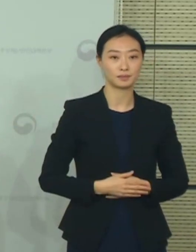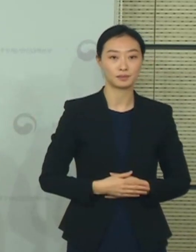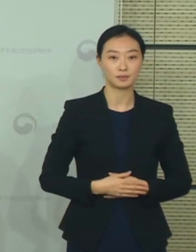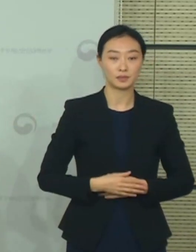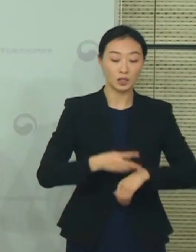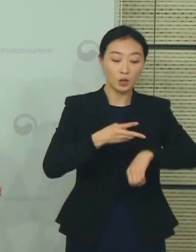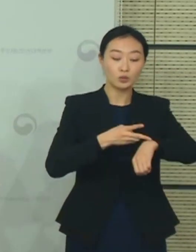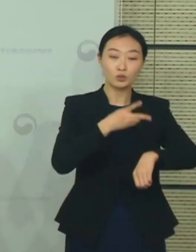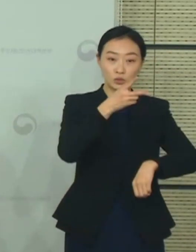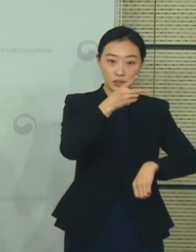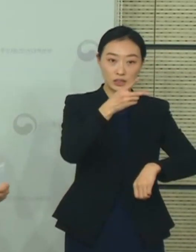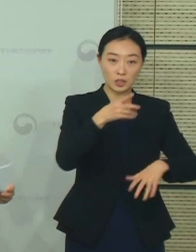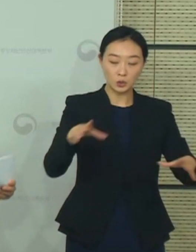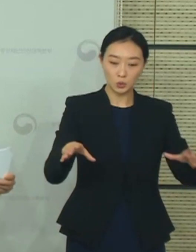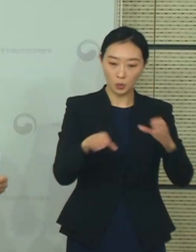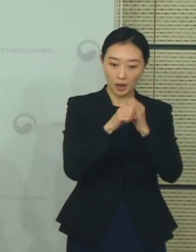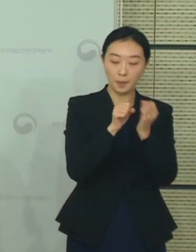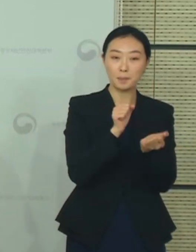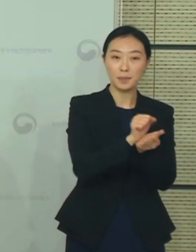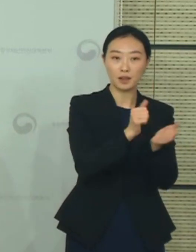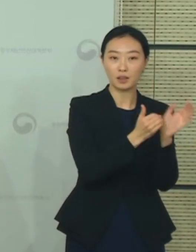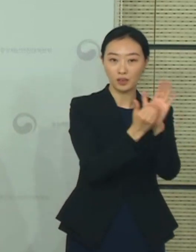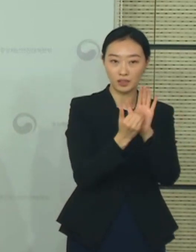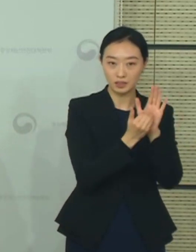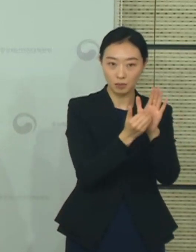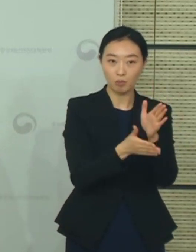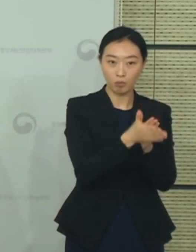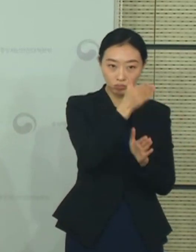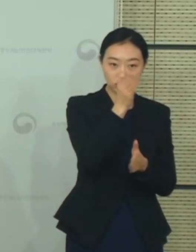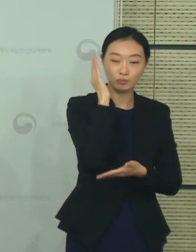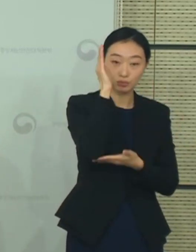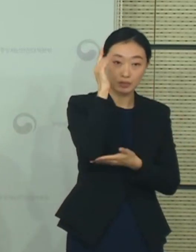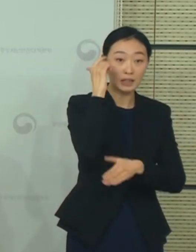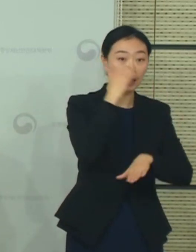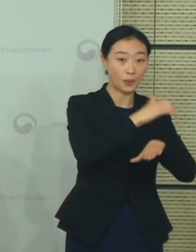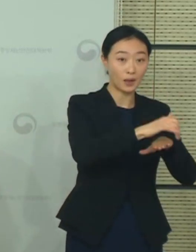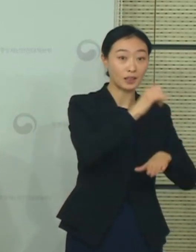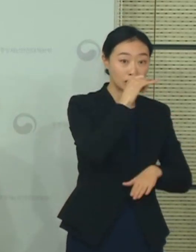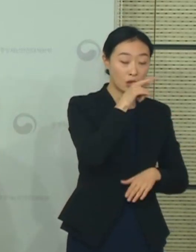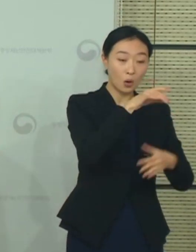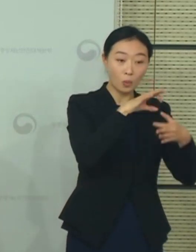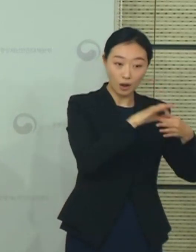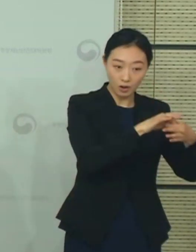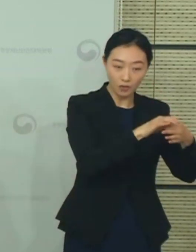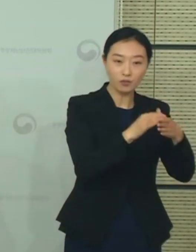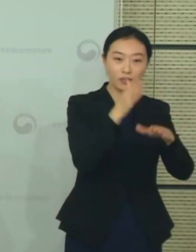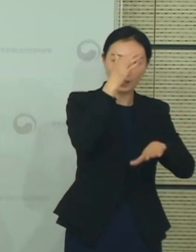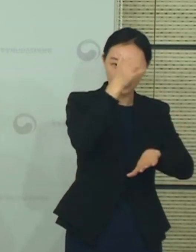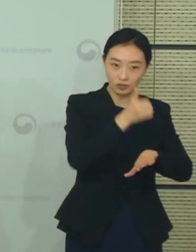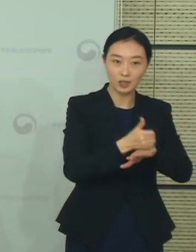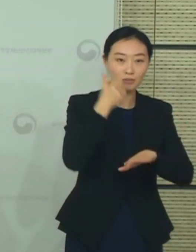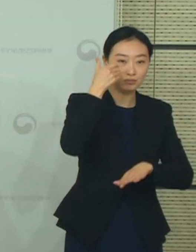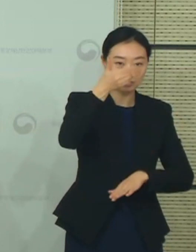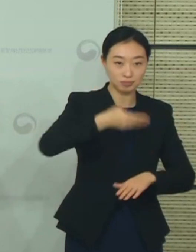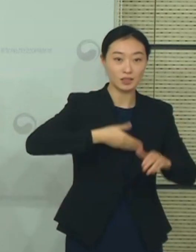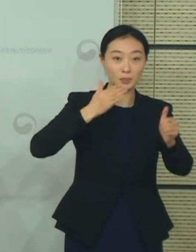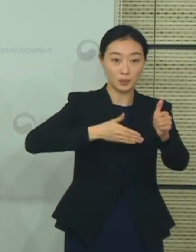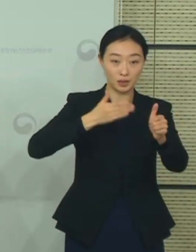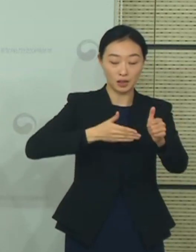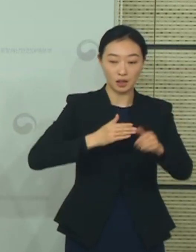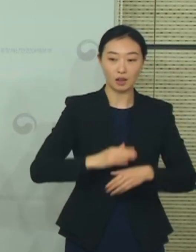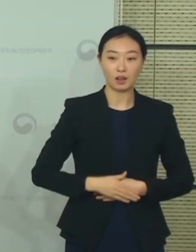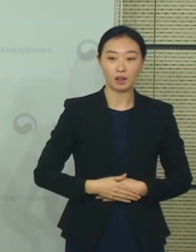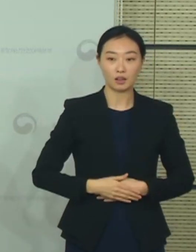14시에 중앙방역대책본부 브리핑이 예정돼 있으니 관련된 내용은 14시 브리핑 때 질문해 주시기 바랍니다. 구체적인 통계